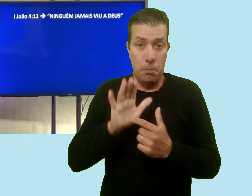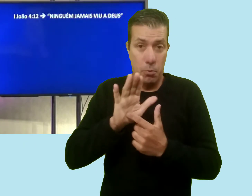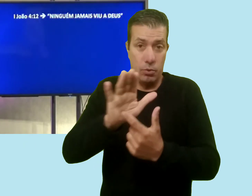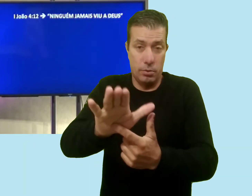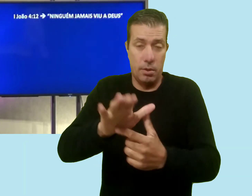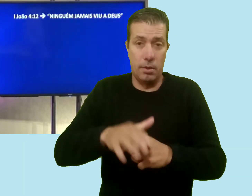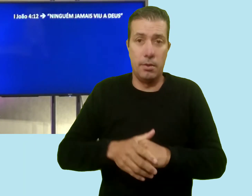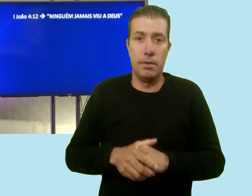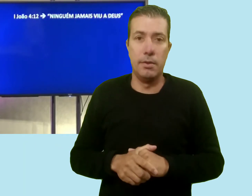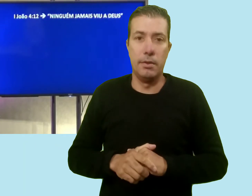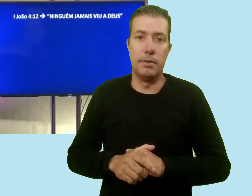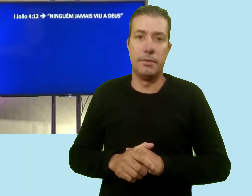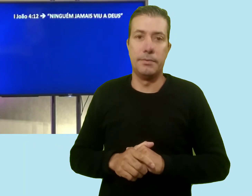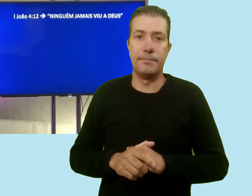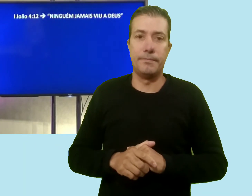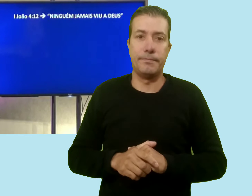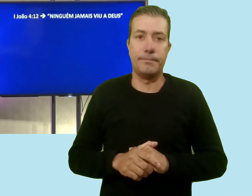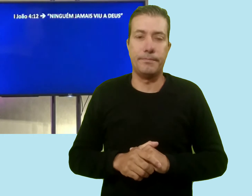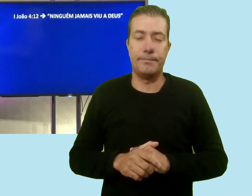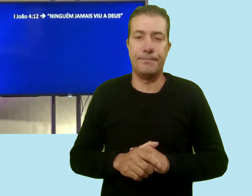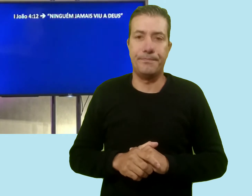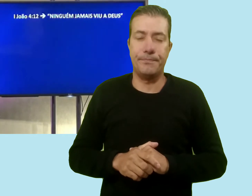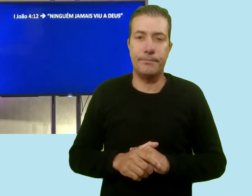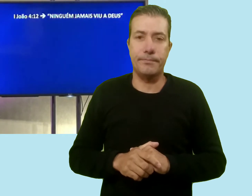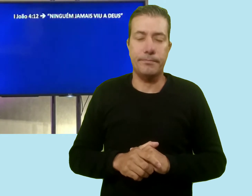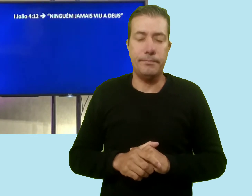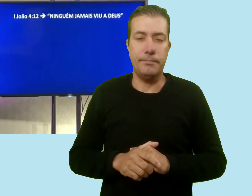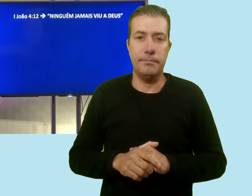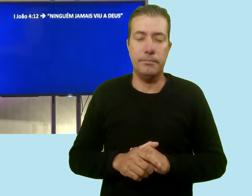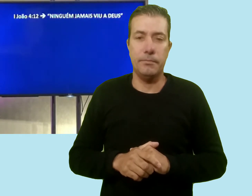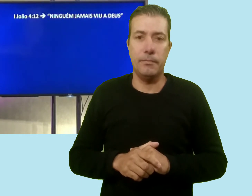Tem uma outra coisa aqui que eu quero mostrar para vocês.